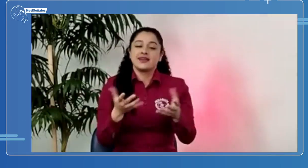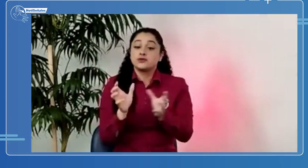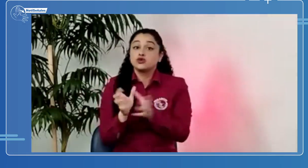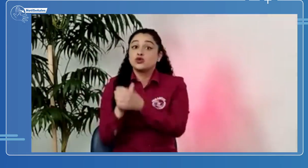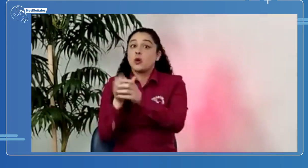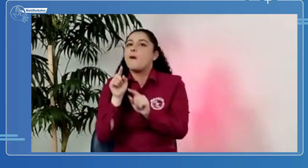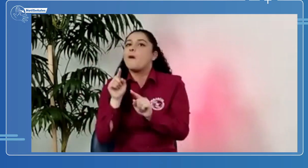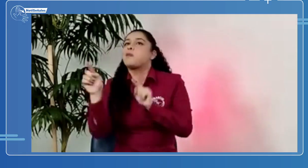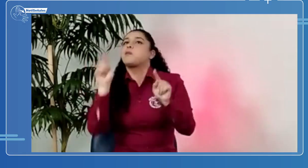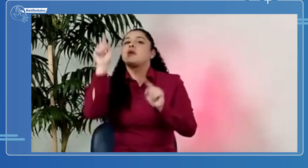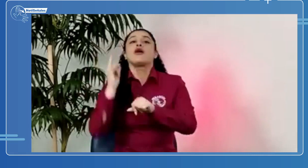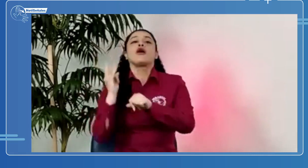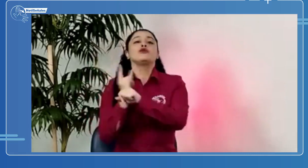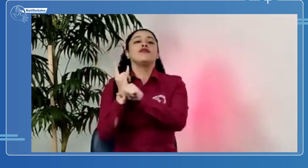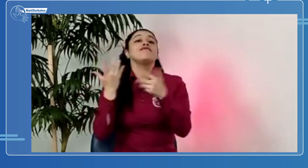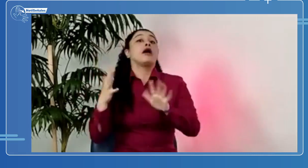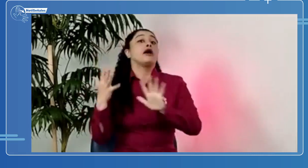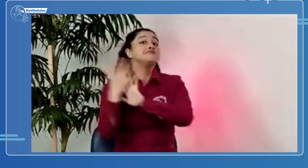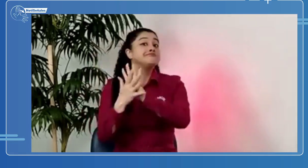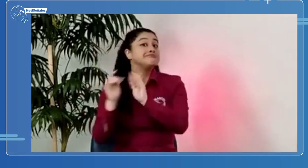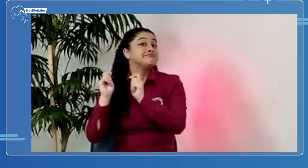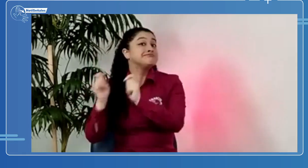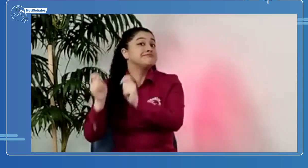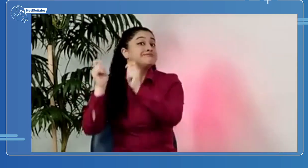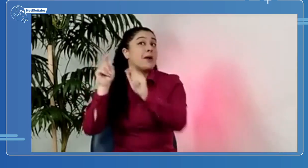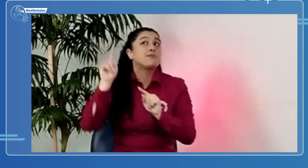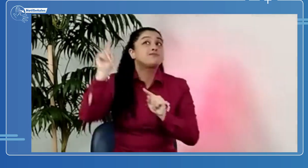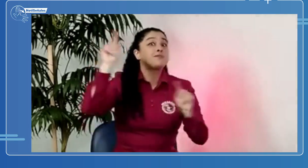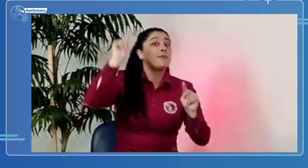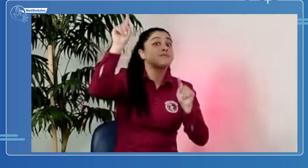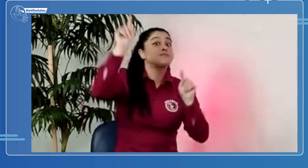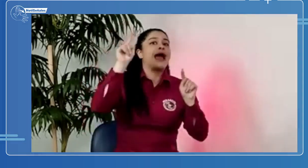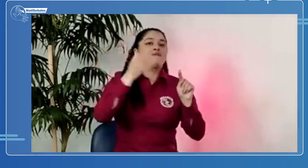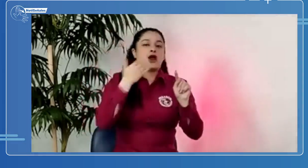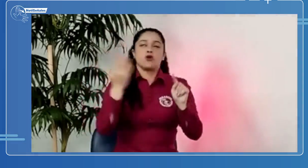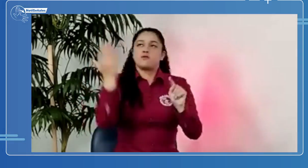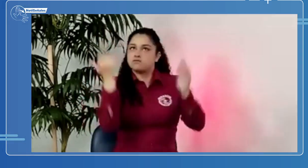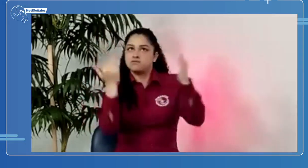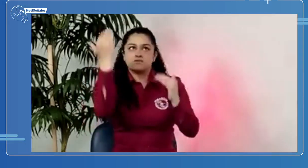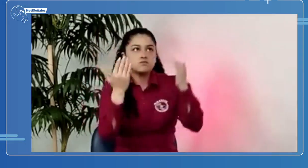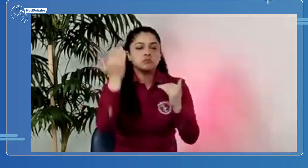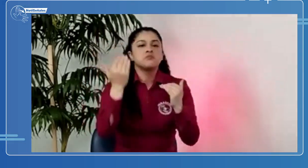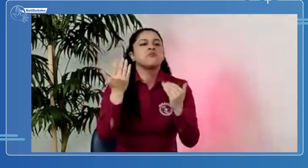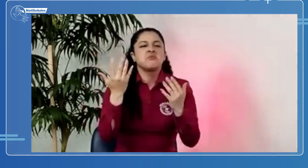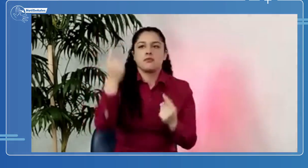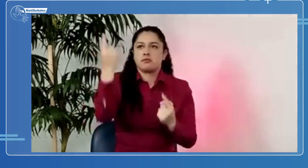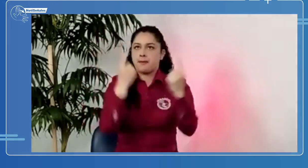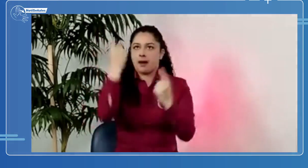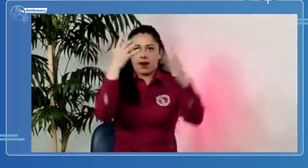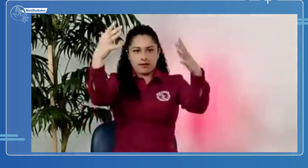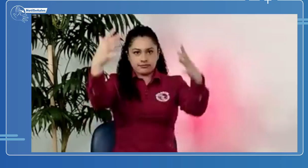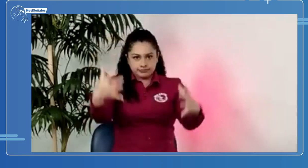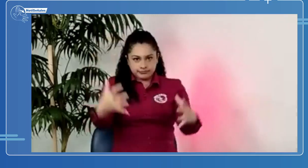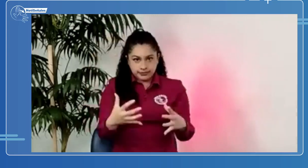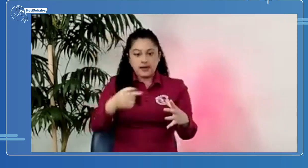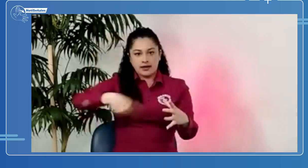las asociaciones. Claro, dentro de las asociaciones de pronto había señas que ya se estaban usando. Entonces nos